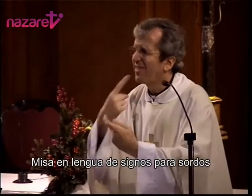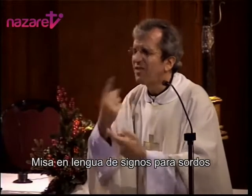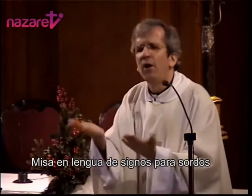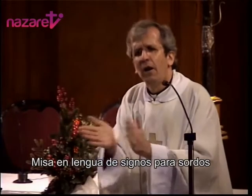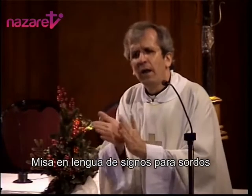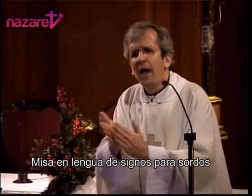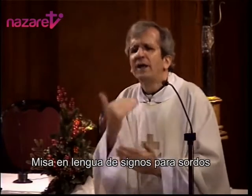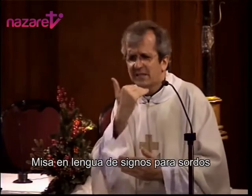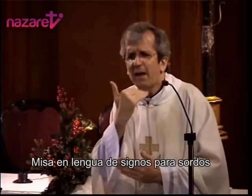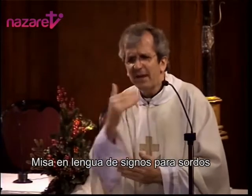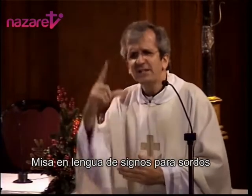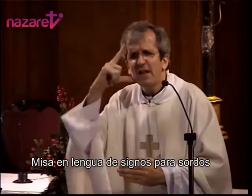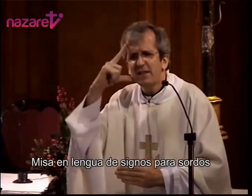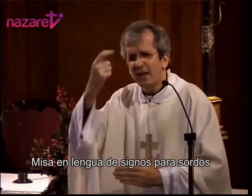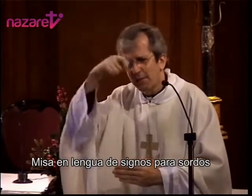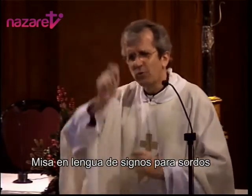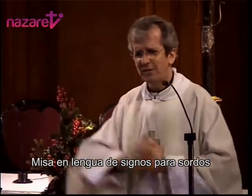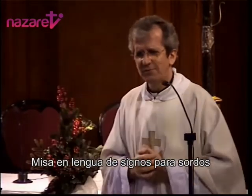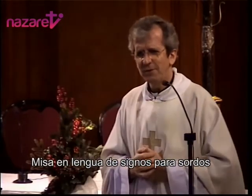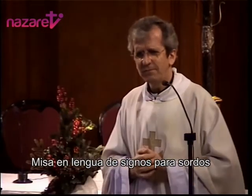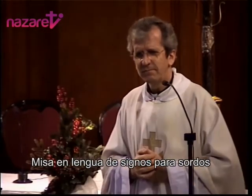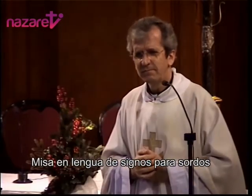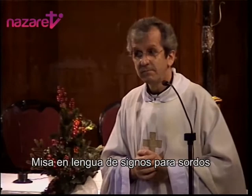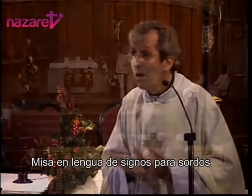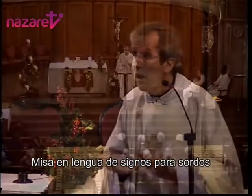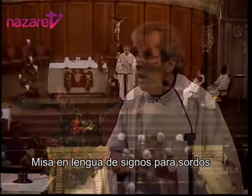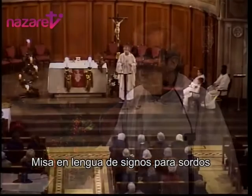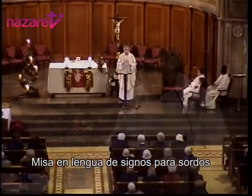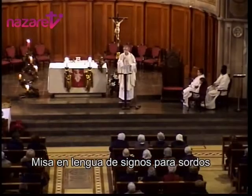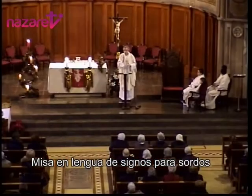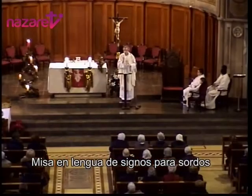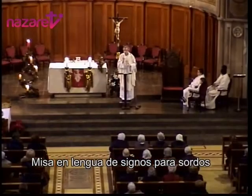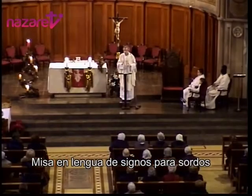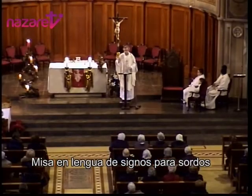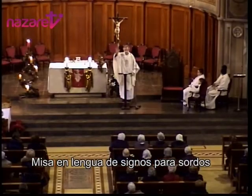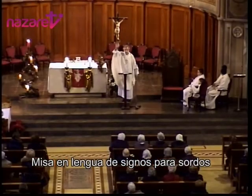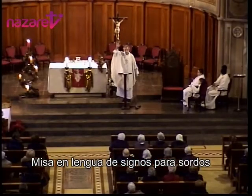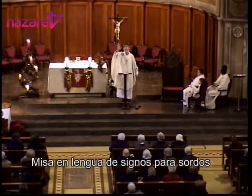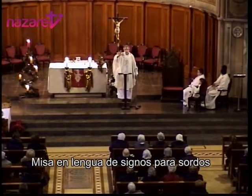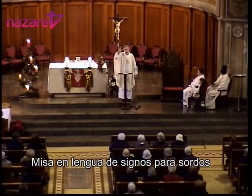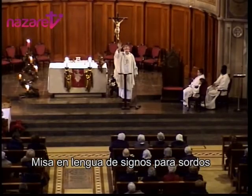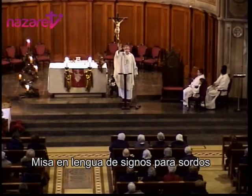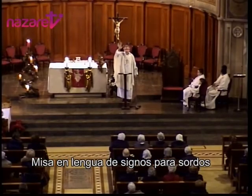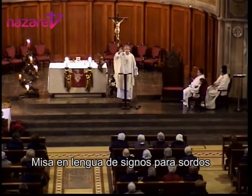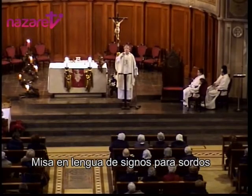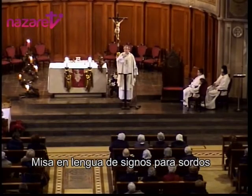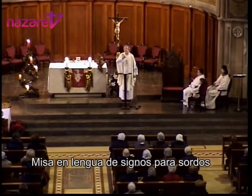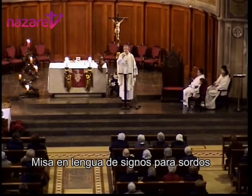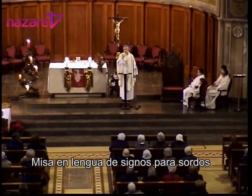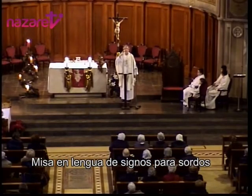diciendo, ¿sabéis el día del bautismo? No lo sabéis. Inclusive podríamos decir, levantad la mano, ¿quién sabe el